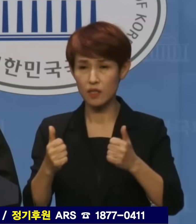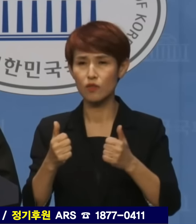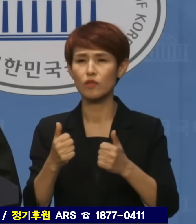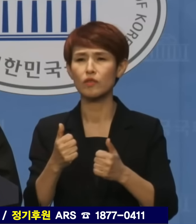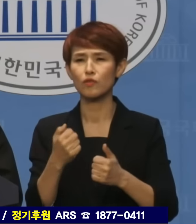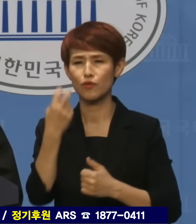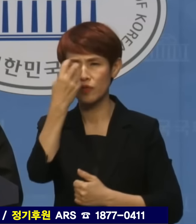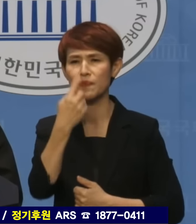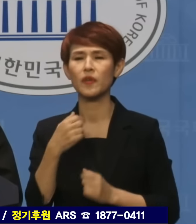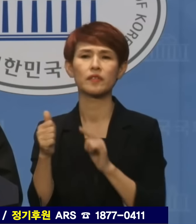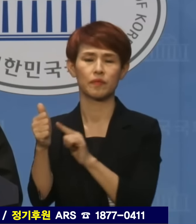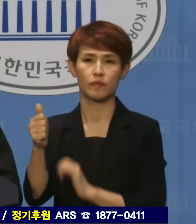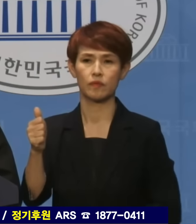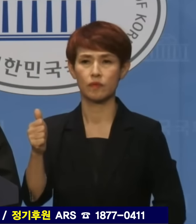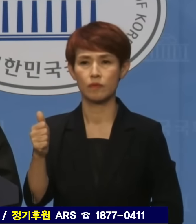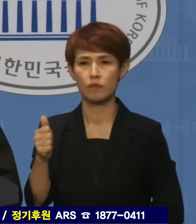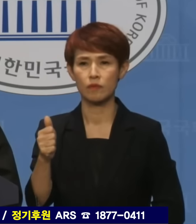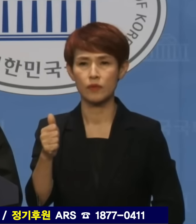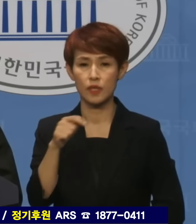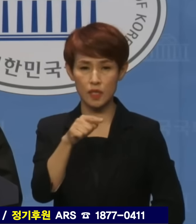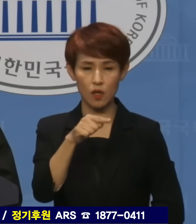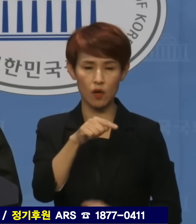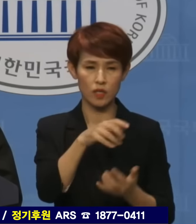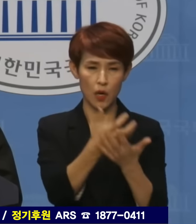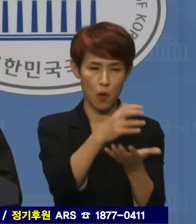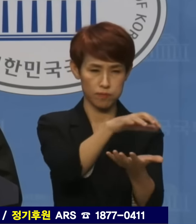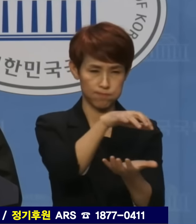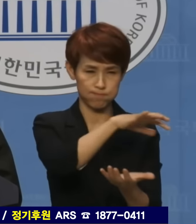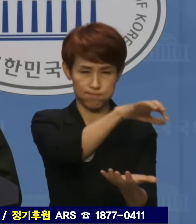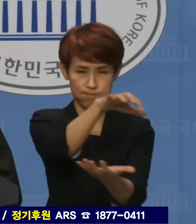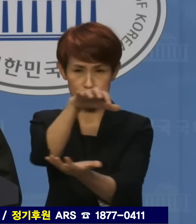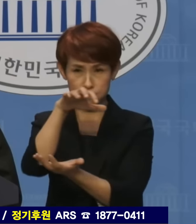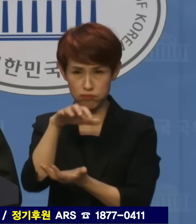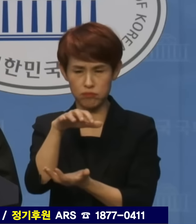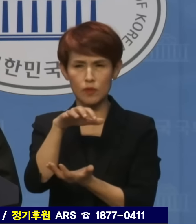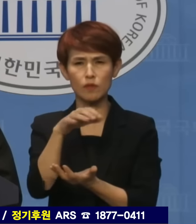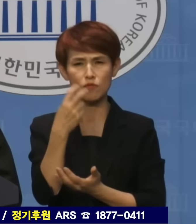수사관입니다. 디넷을 활용한 증거 수집과